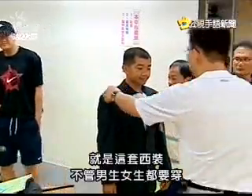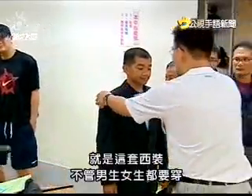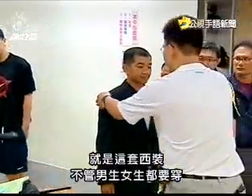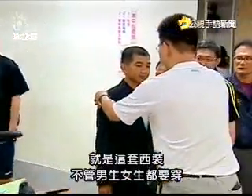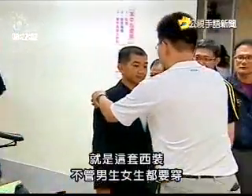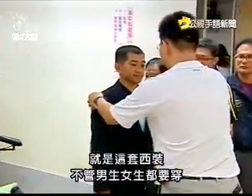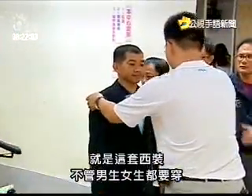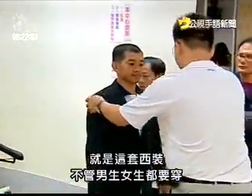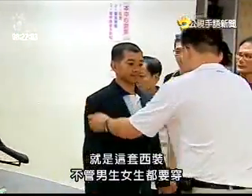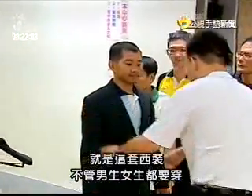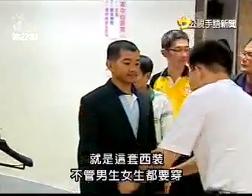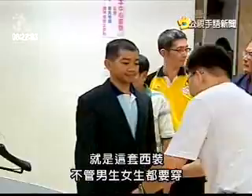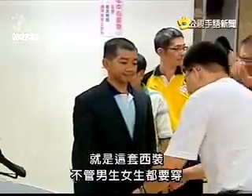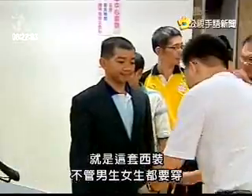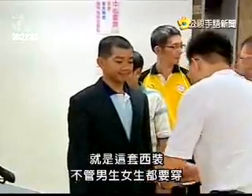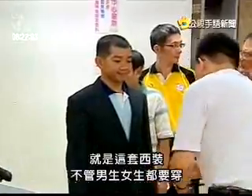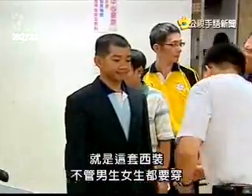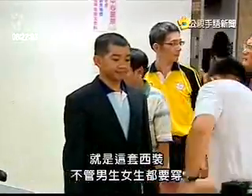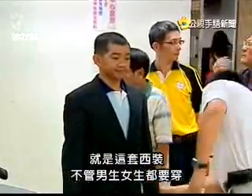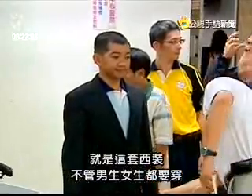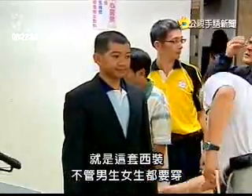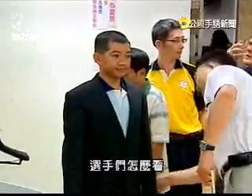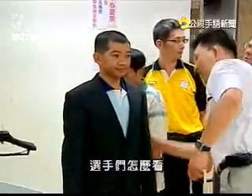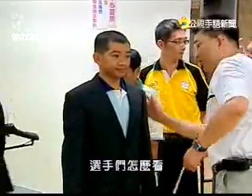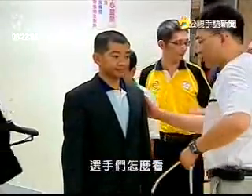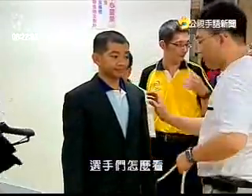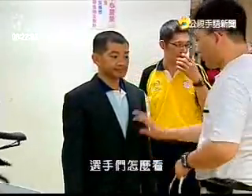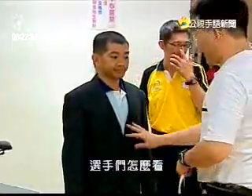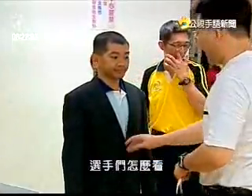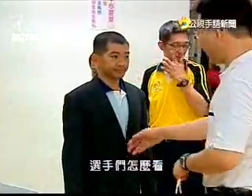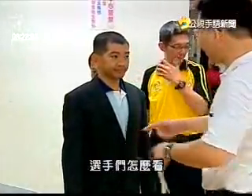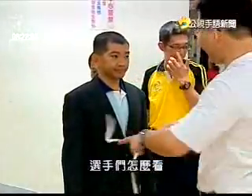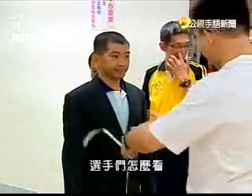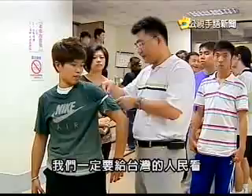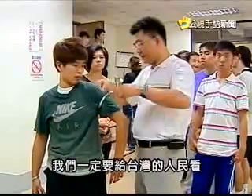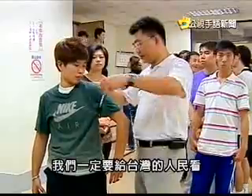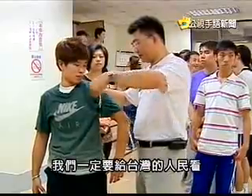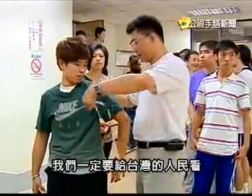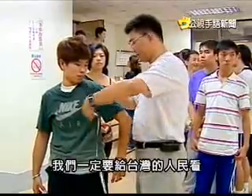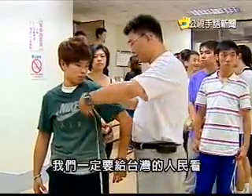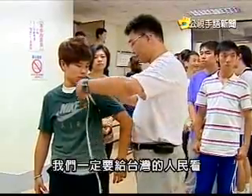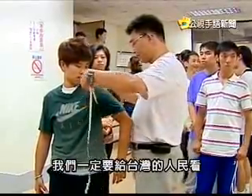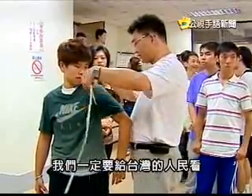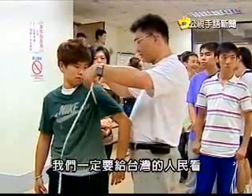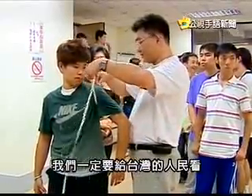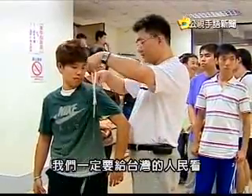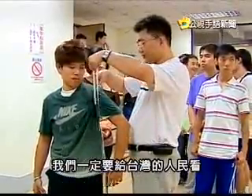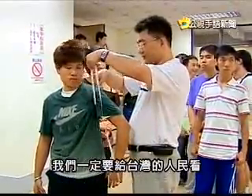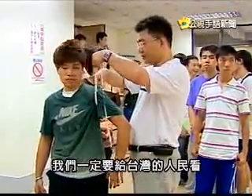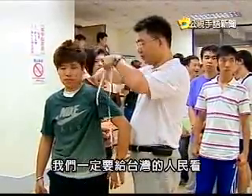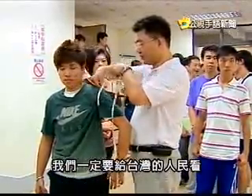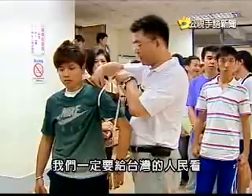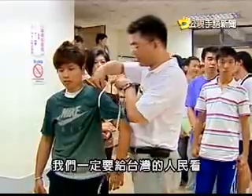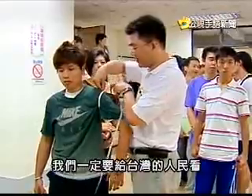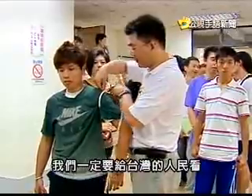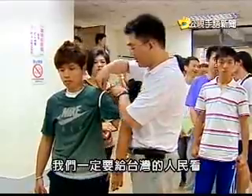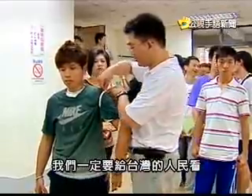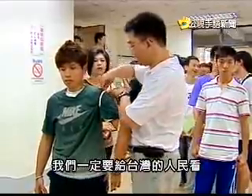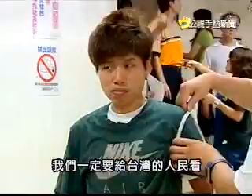就是这一套西装，不管男生女生都要穿，选手们怎么看？ 我要一定要给台湾